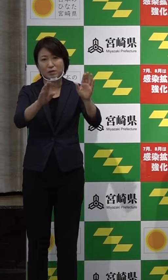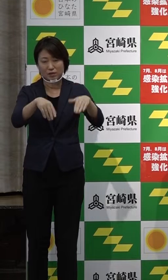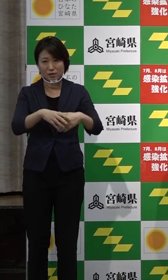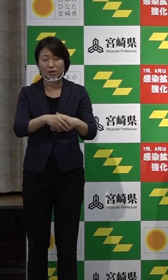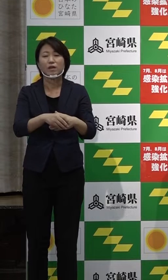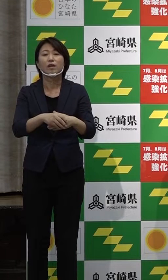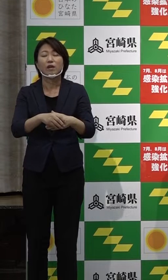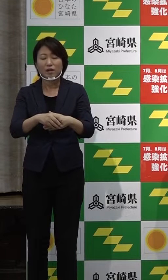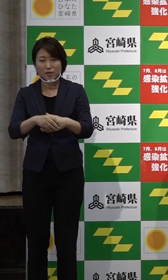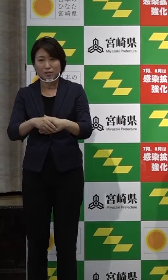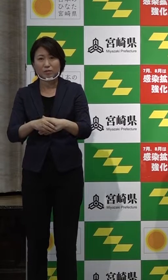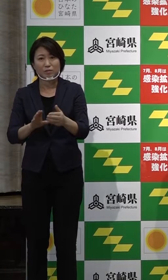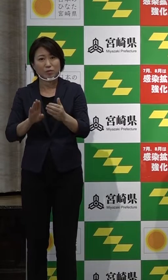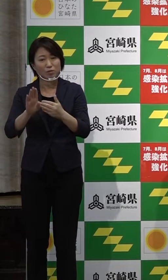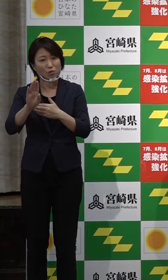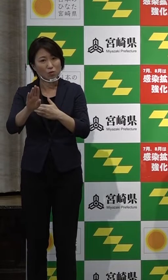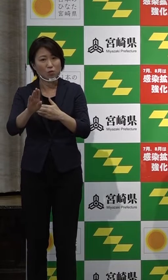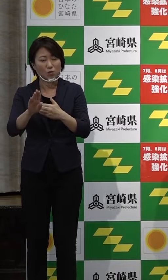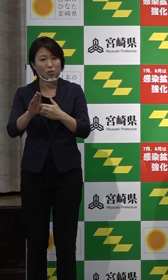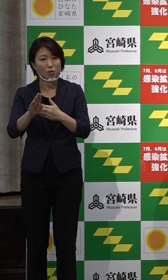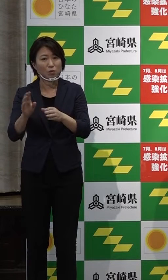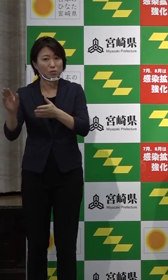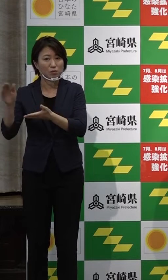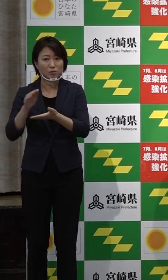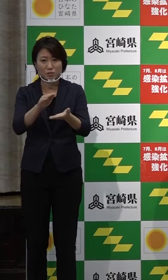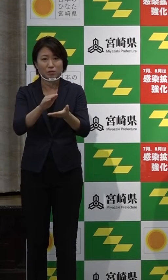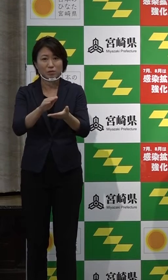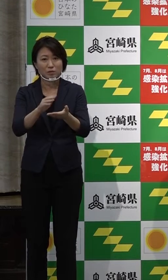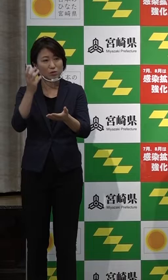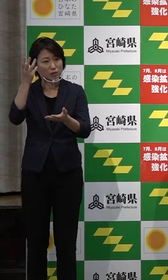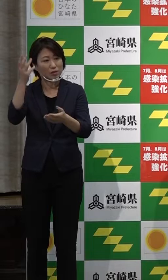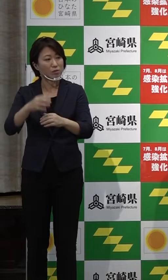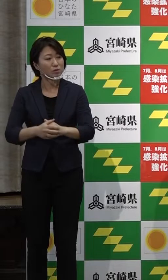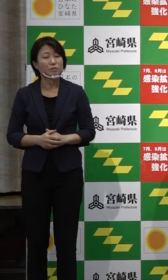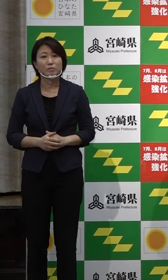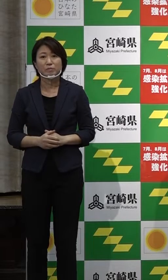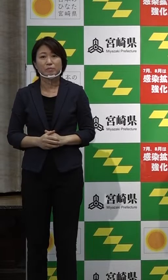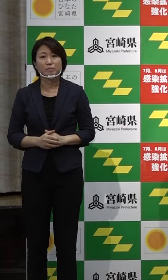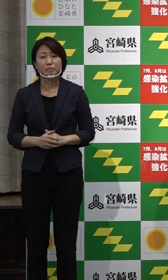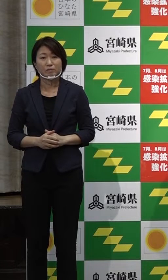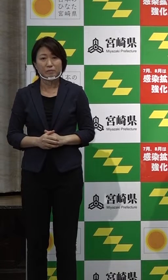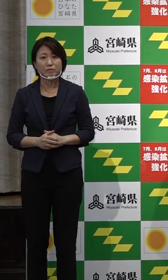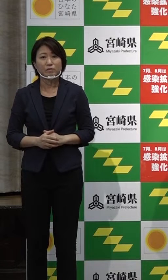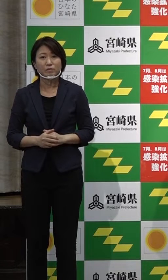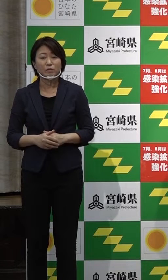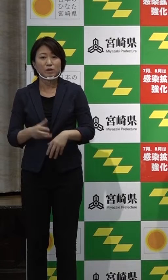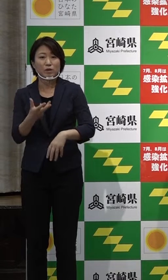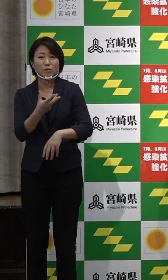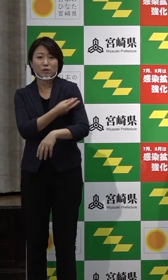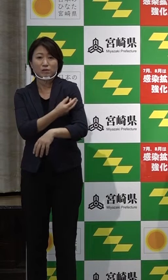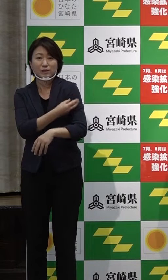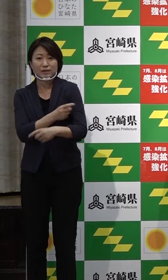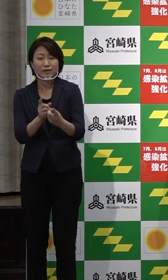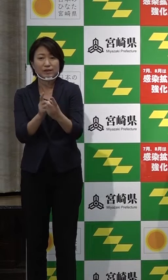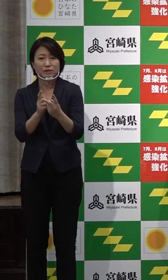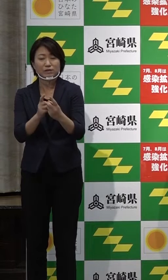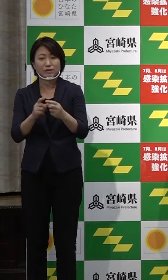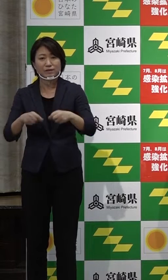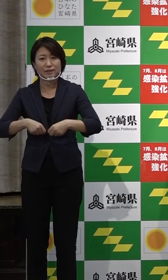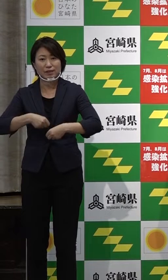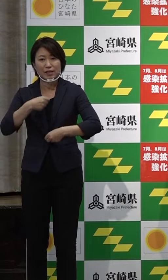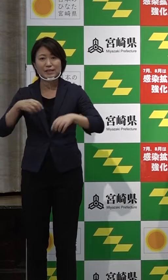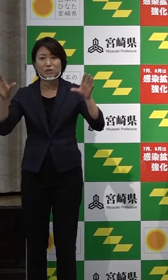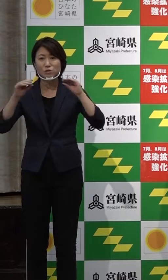つあるということであるかと考えております。はい、ワクチンに関する大変しい情報を知ってい